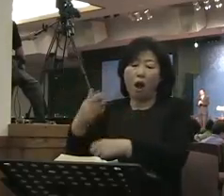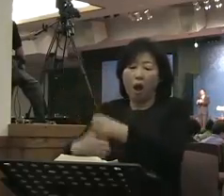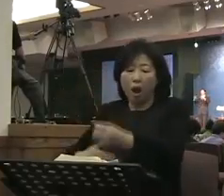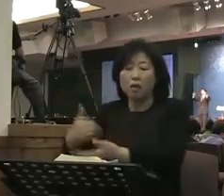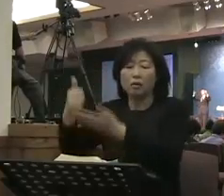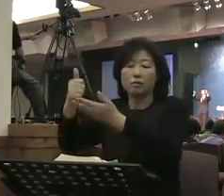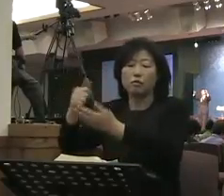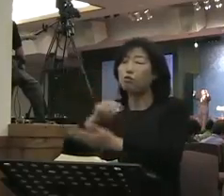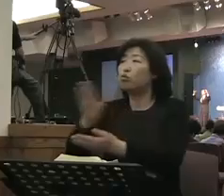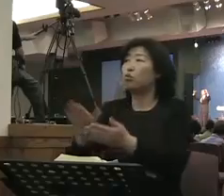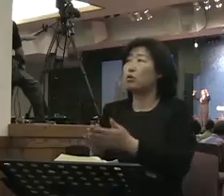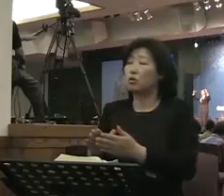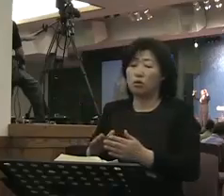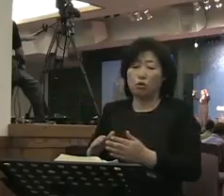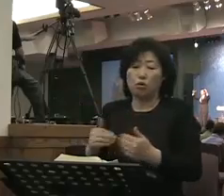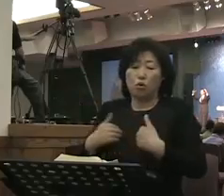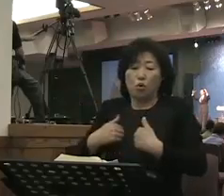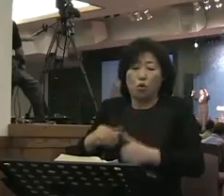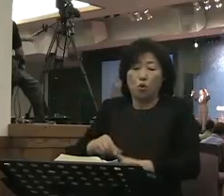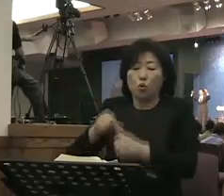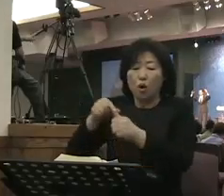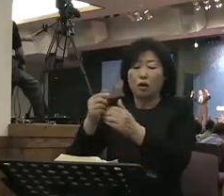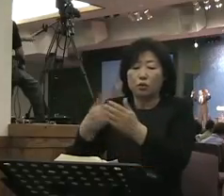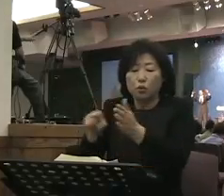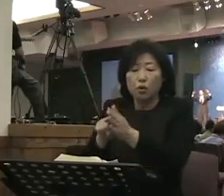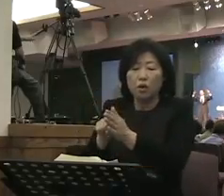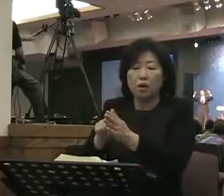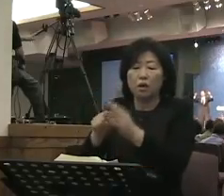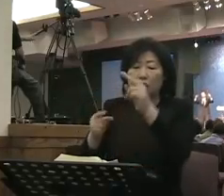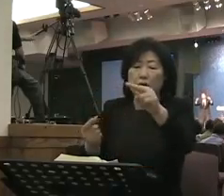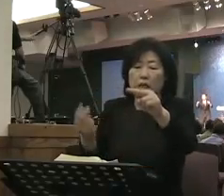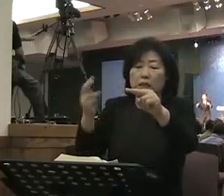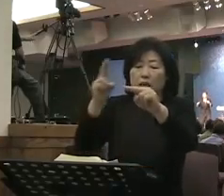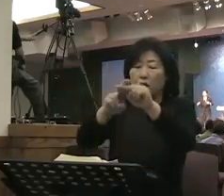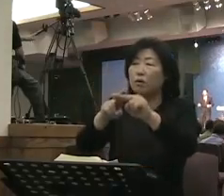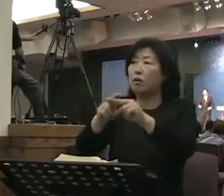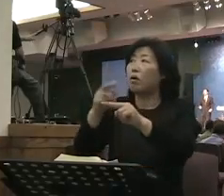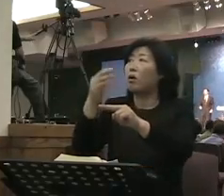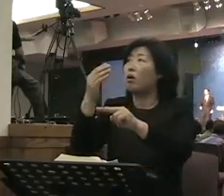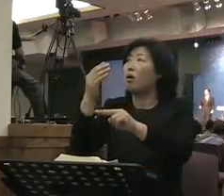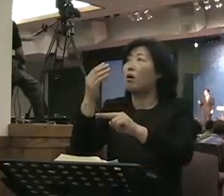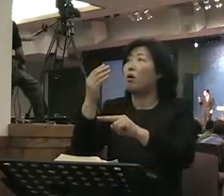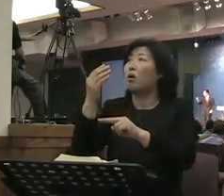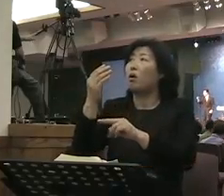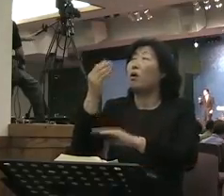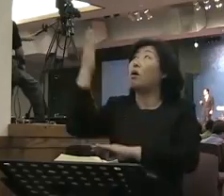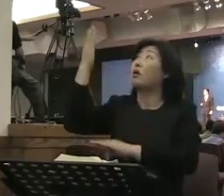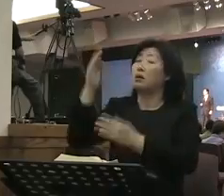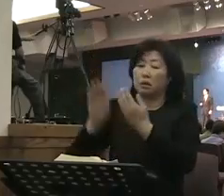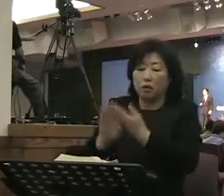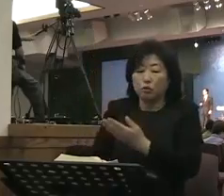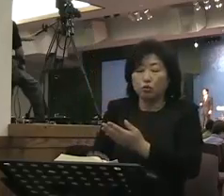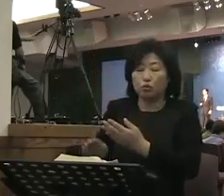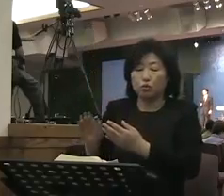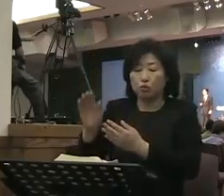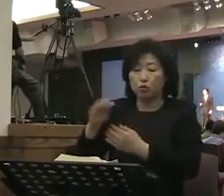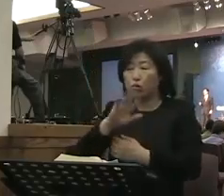하나님께서는 우리를 구원하시기 위해 우리 자리까지 당신을 낮추시어서 우리를 찾아오십니다.